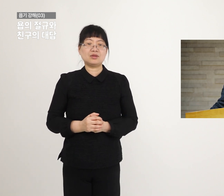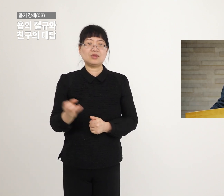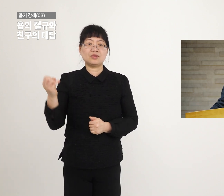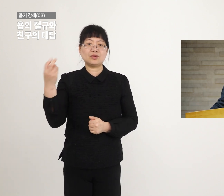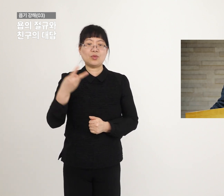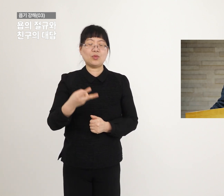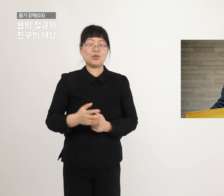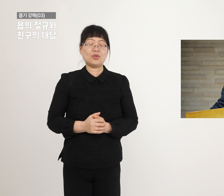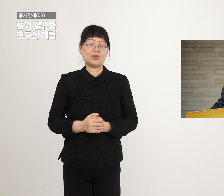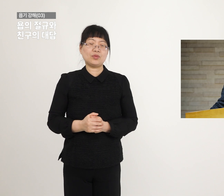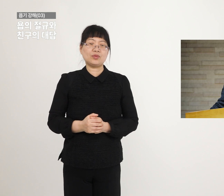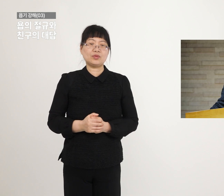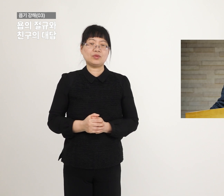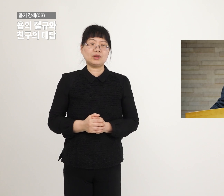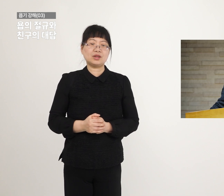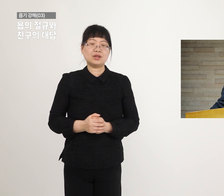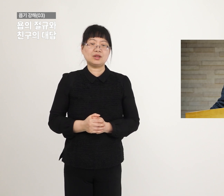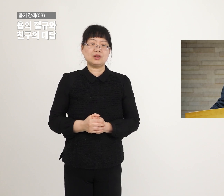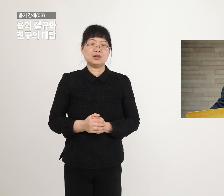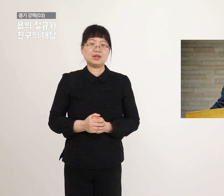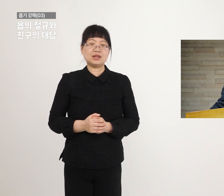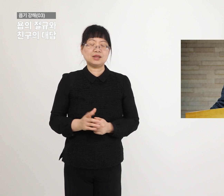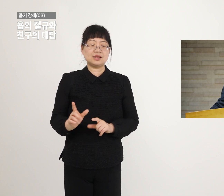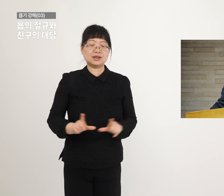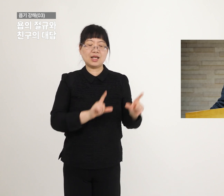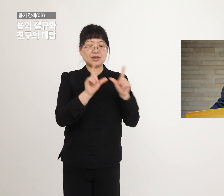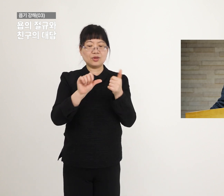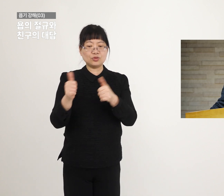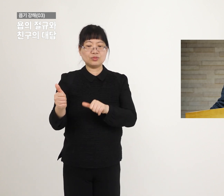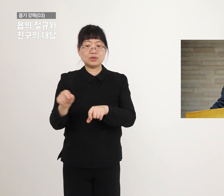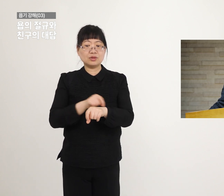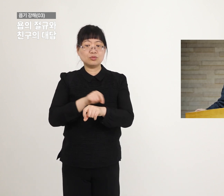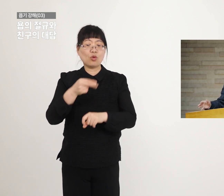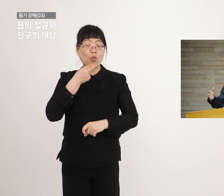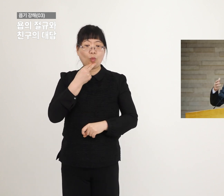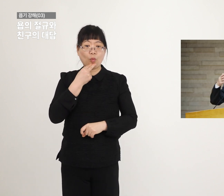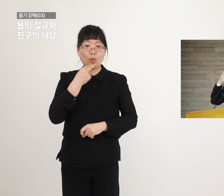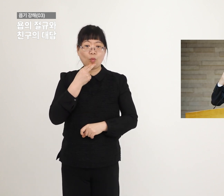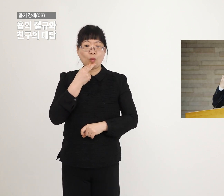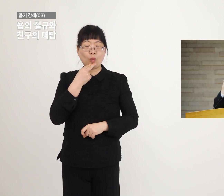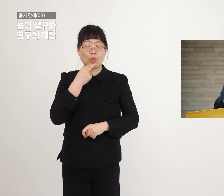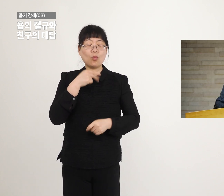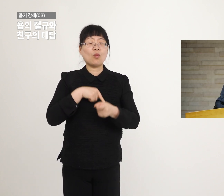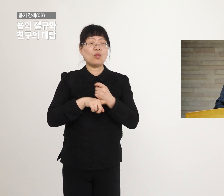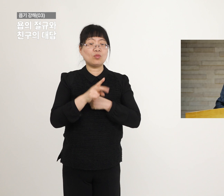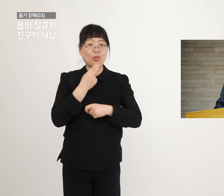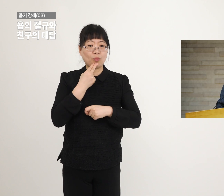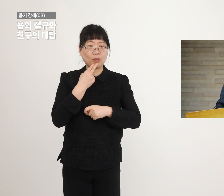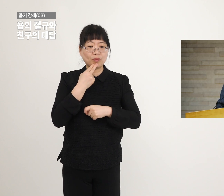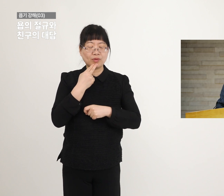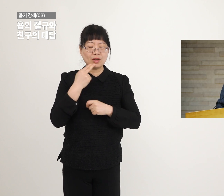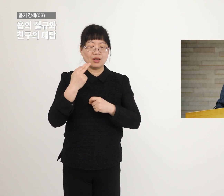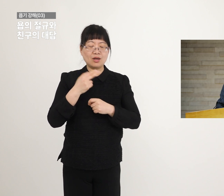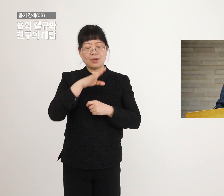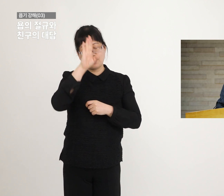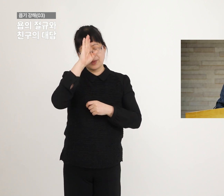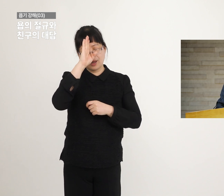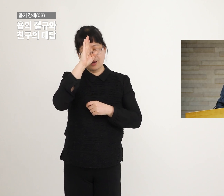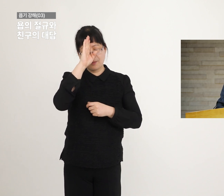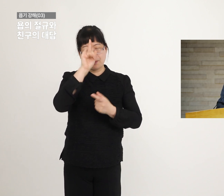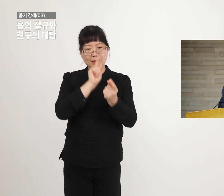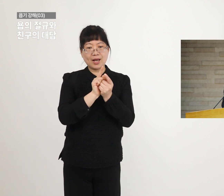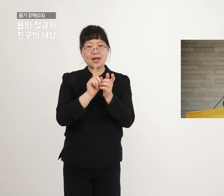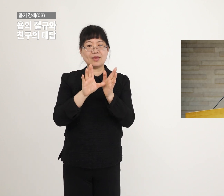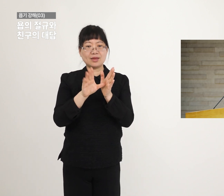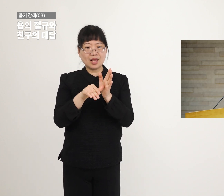그리고 심지어는 삶과 죽음이 별 의미가 없는 몸뚱아리마저 무너졌을 때